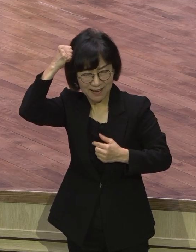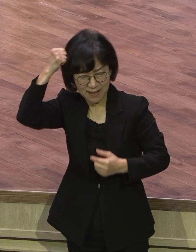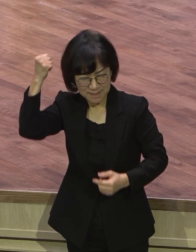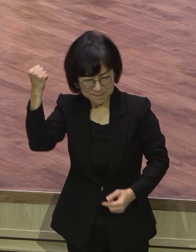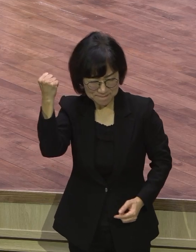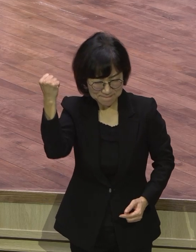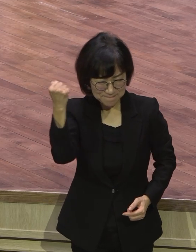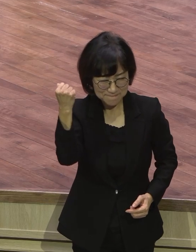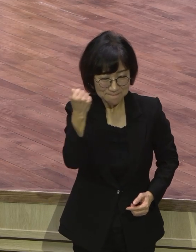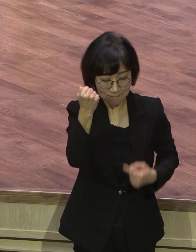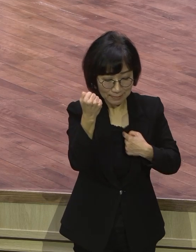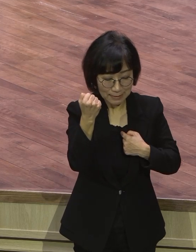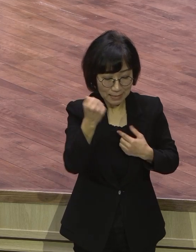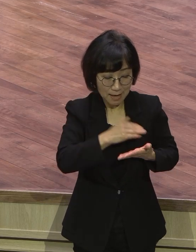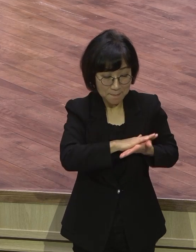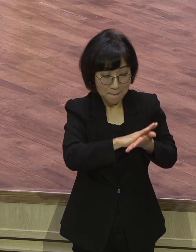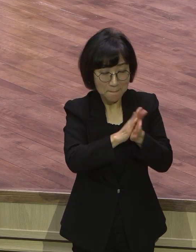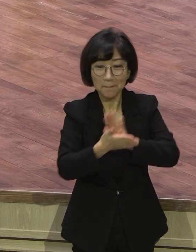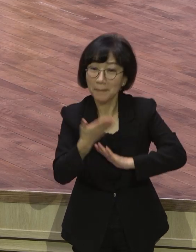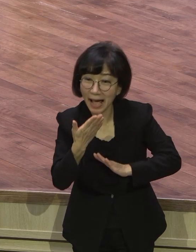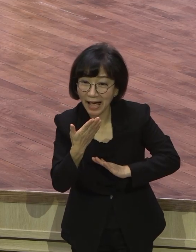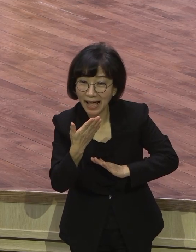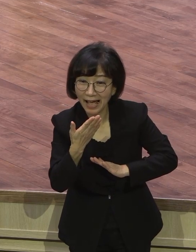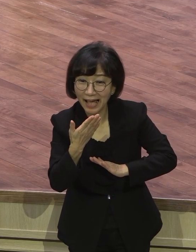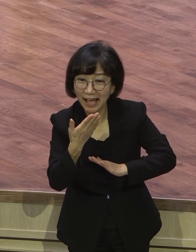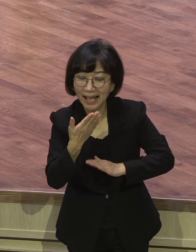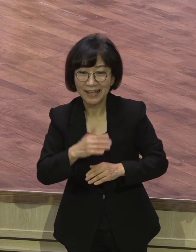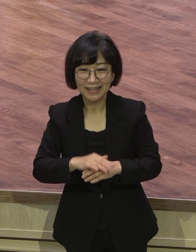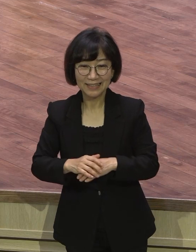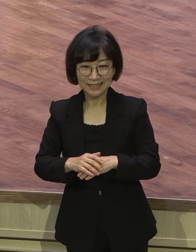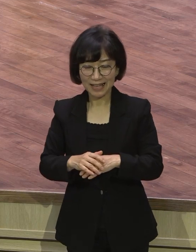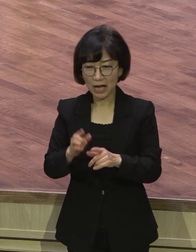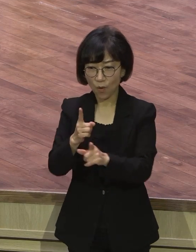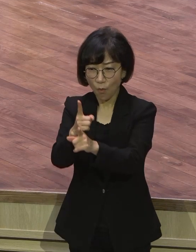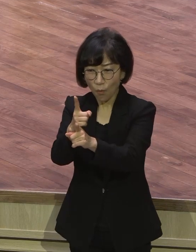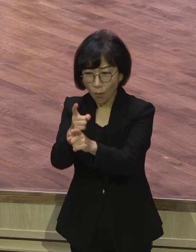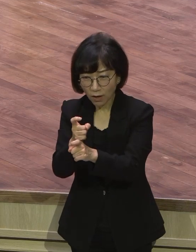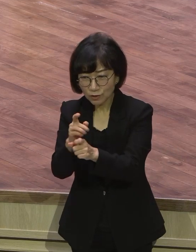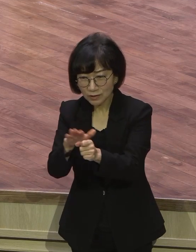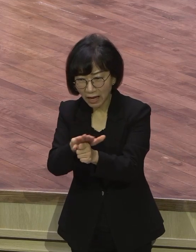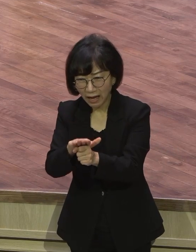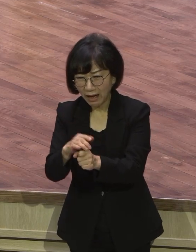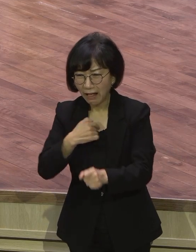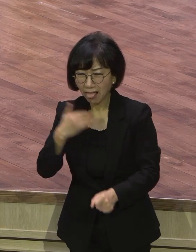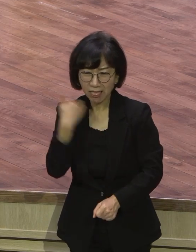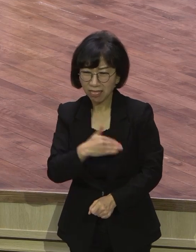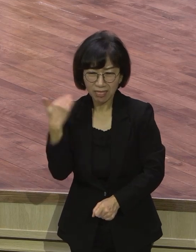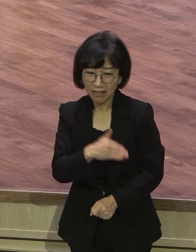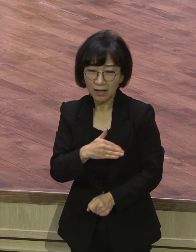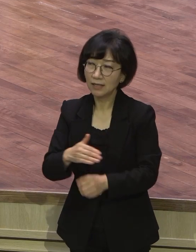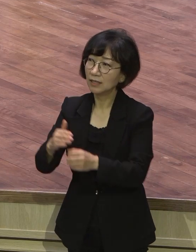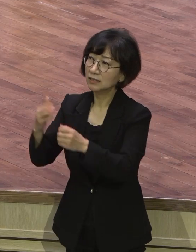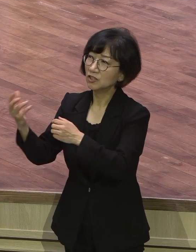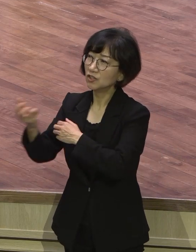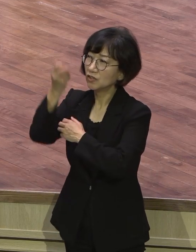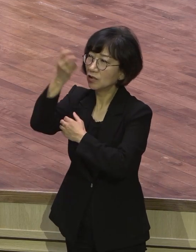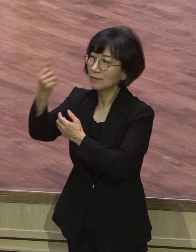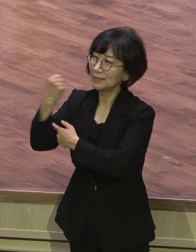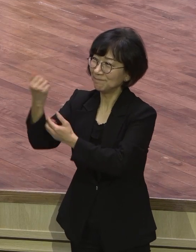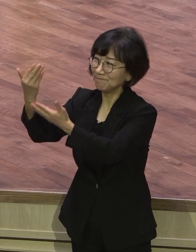살아주십니다. 원수를 사랑해요. 용서까지 해도 힘듭니다. 이거는 성령이 아니고 불가능한 얘기예요. 원수를